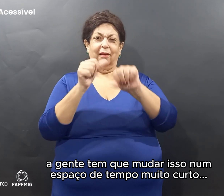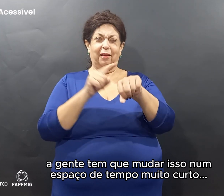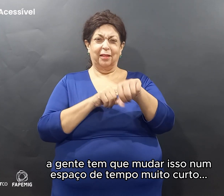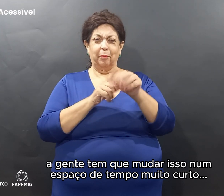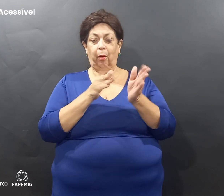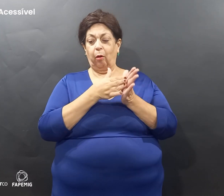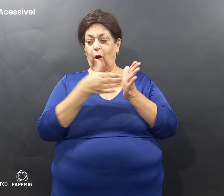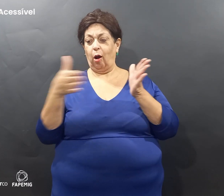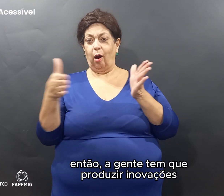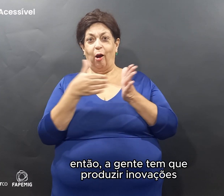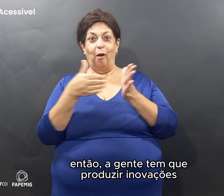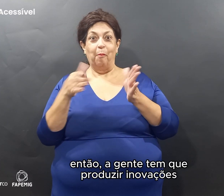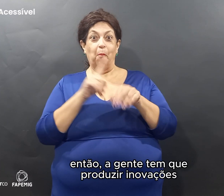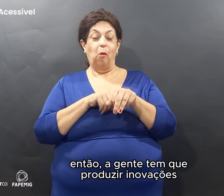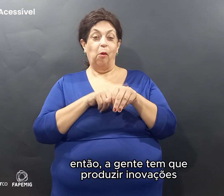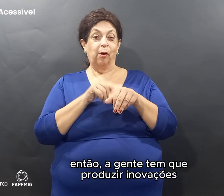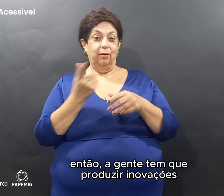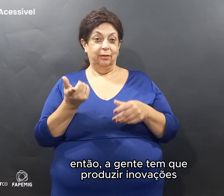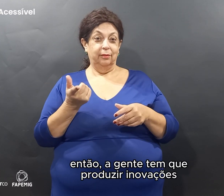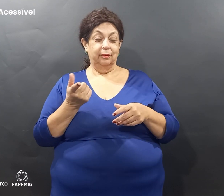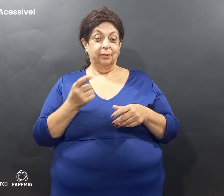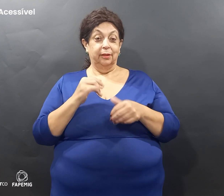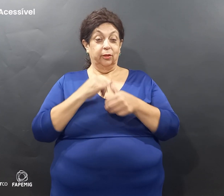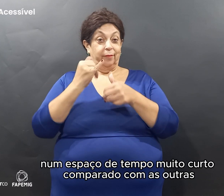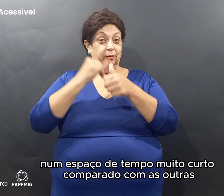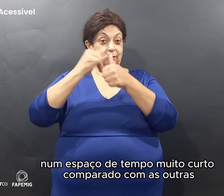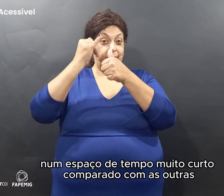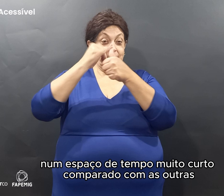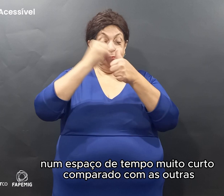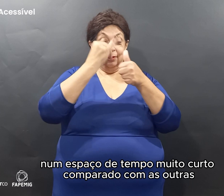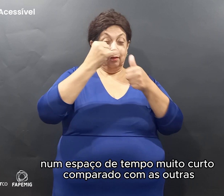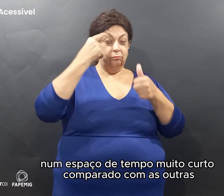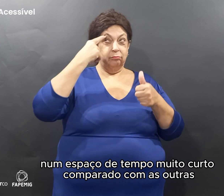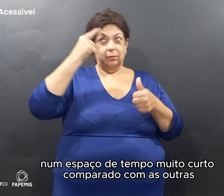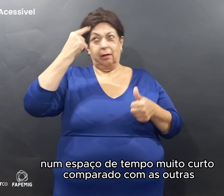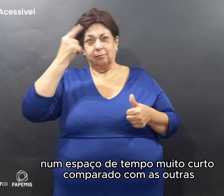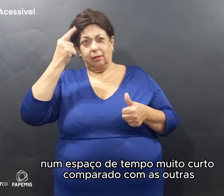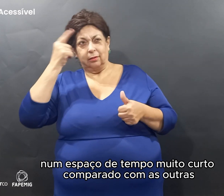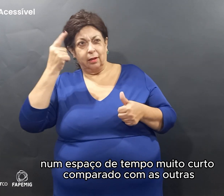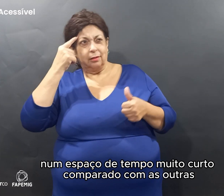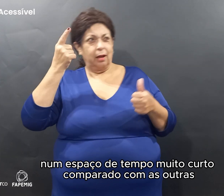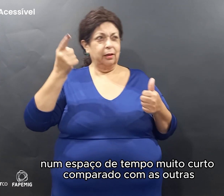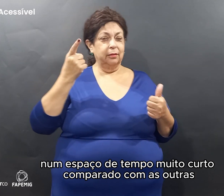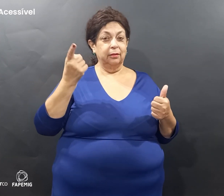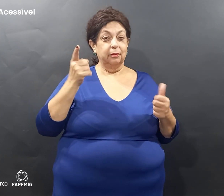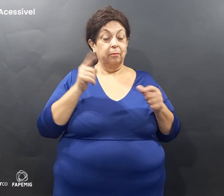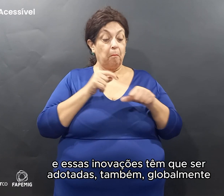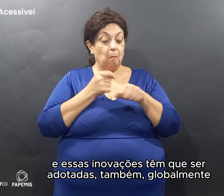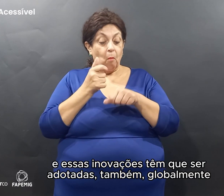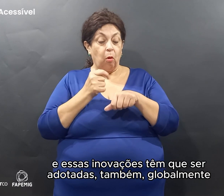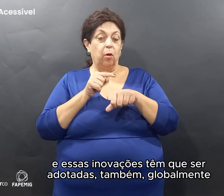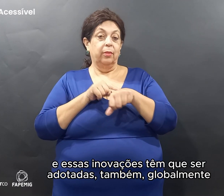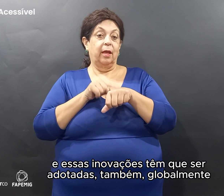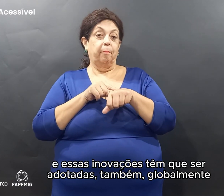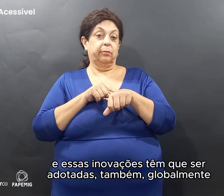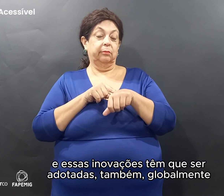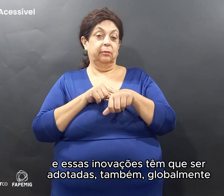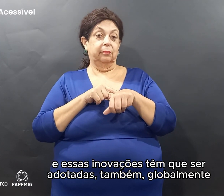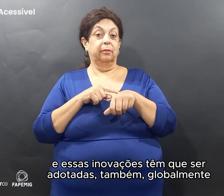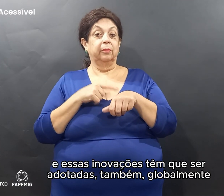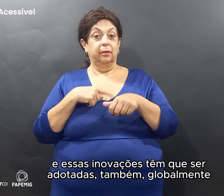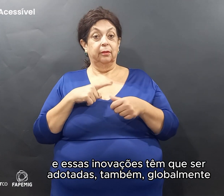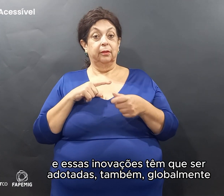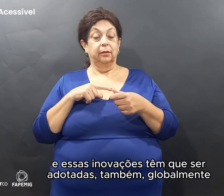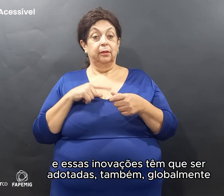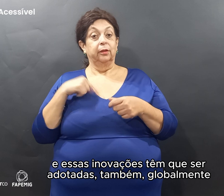tempo muito curto. Então, a gente tem que produzir inovações num espaço de tempo muito curto comparado com as outras. E essas inovações elas têm que